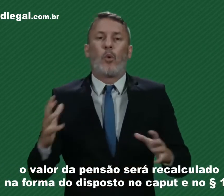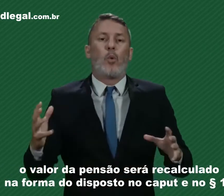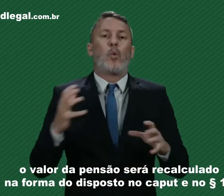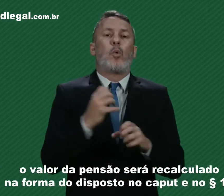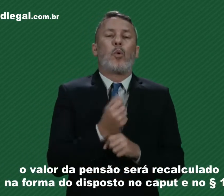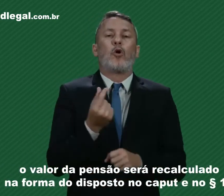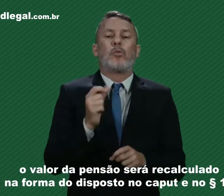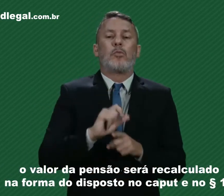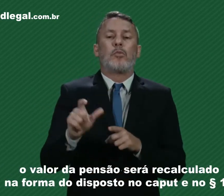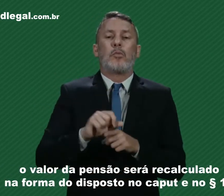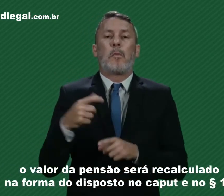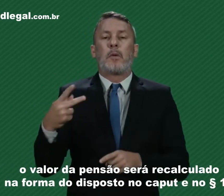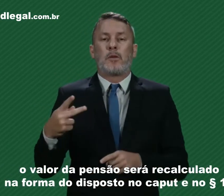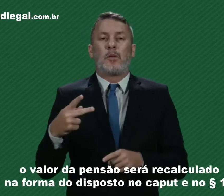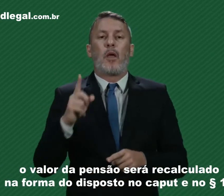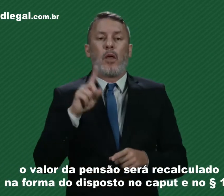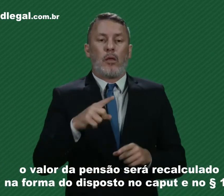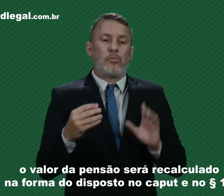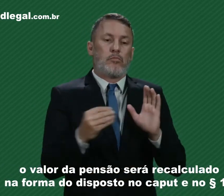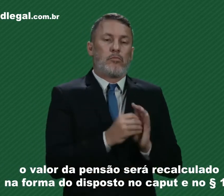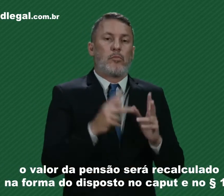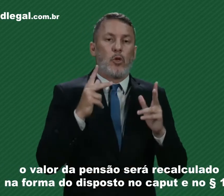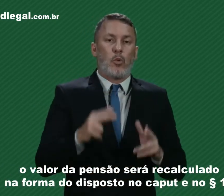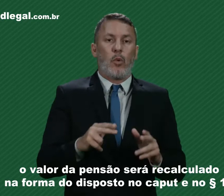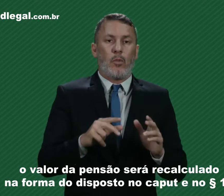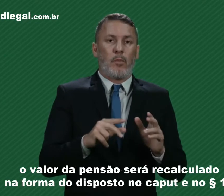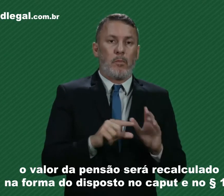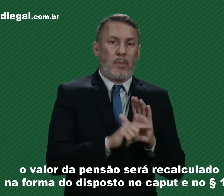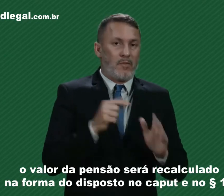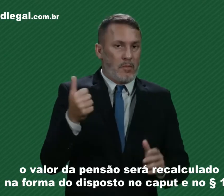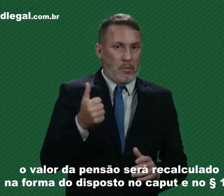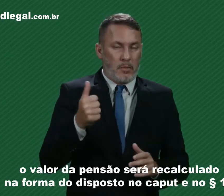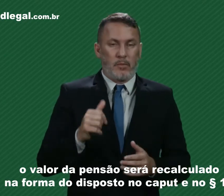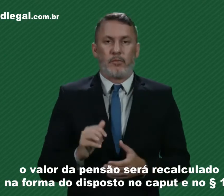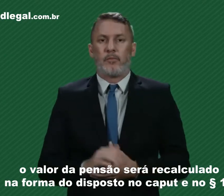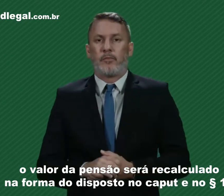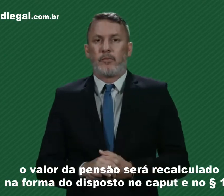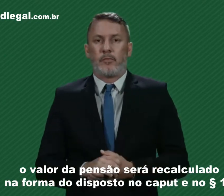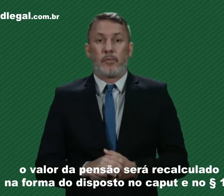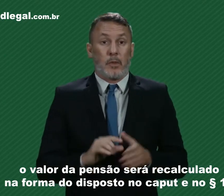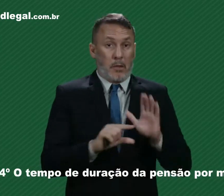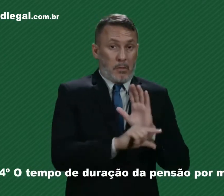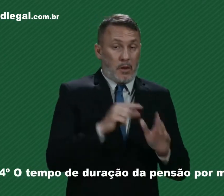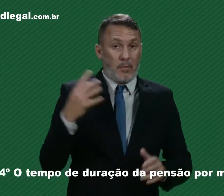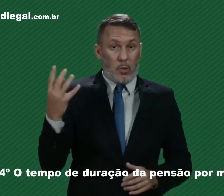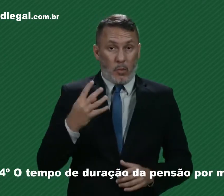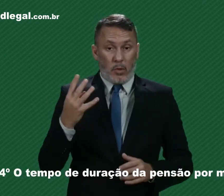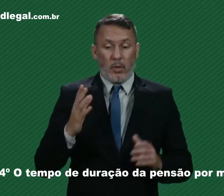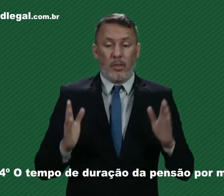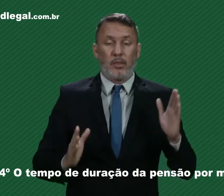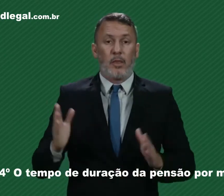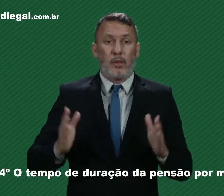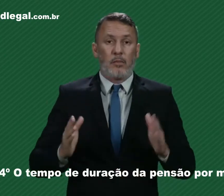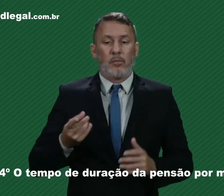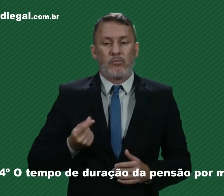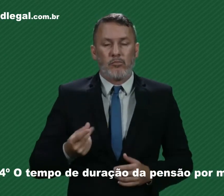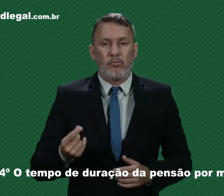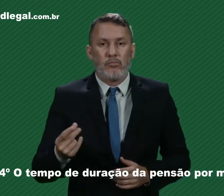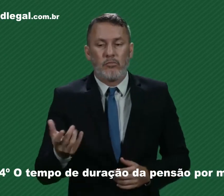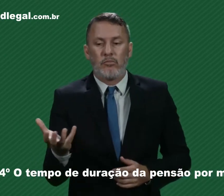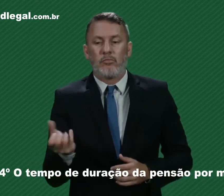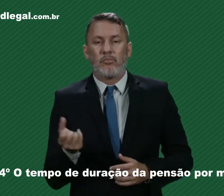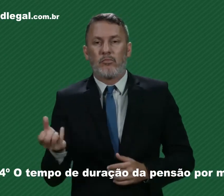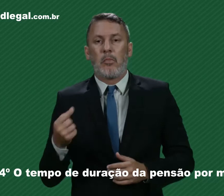valor da pensão será calculado na forma do disposto no caput e no parágrafo 1º. Parágrafo 4º. O tempo